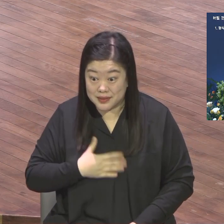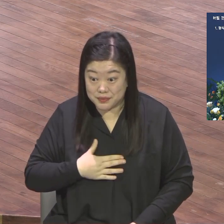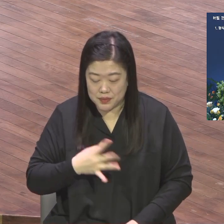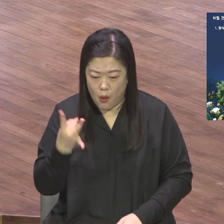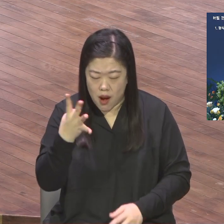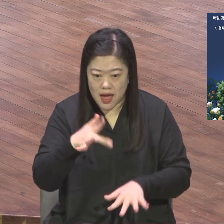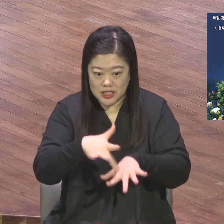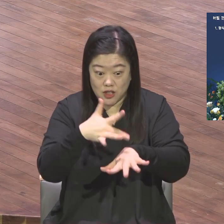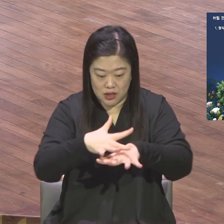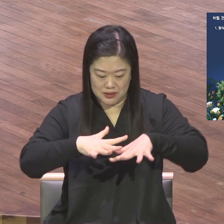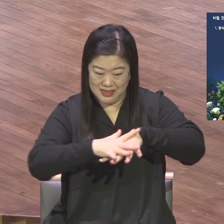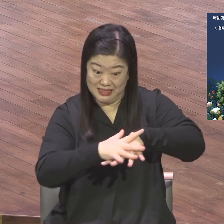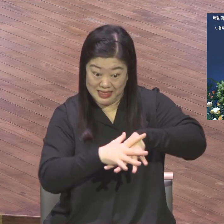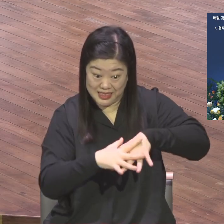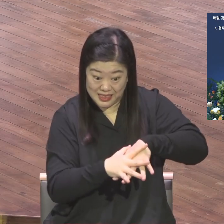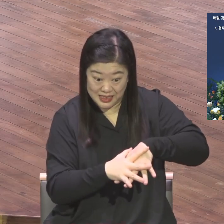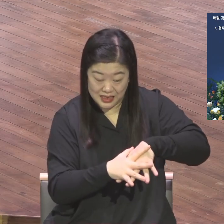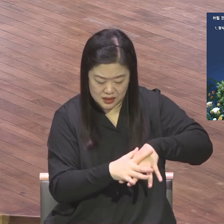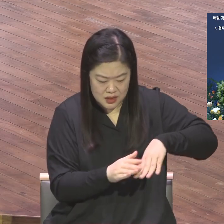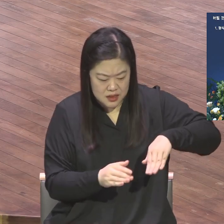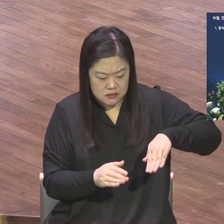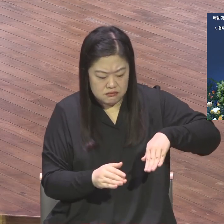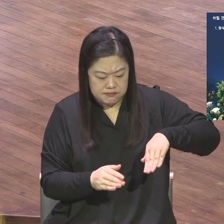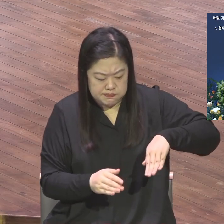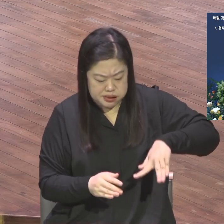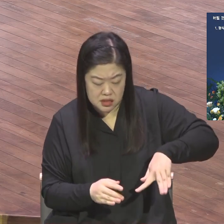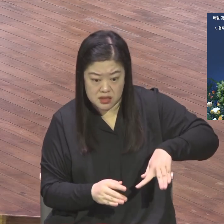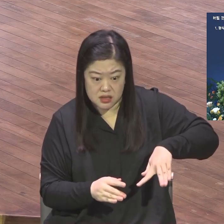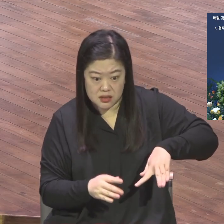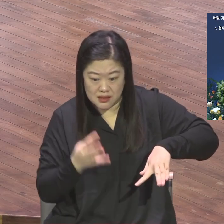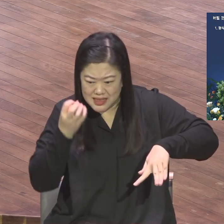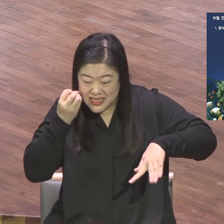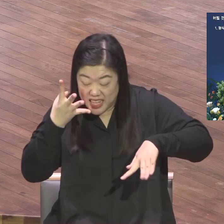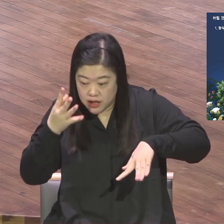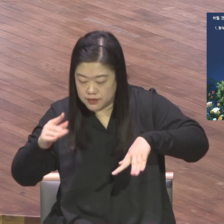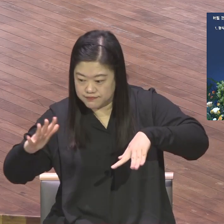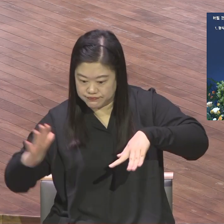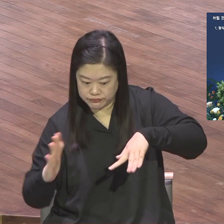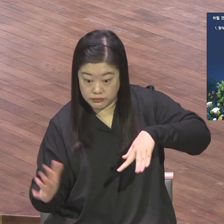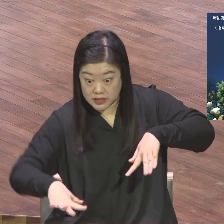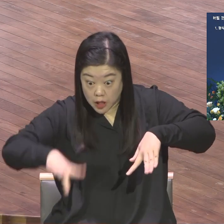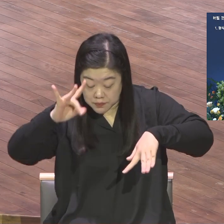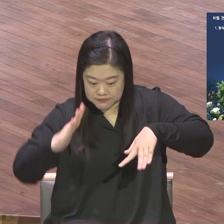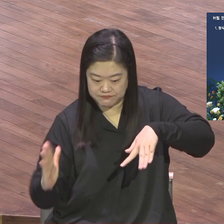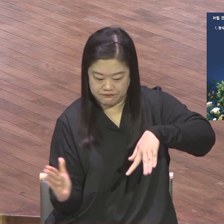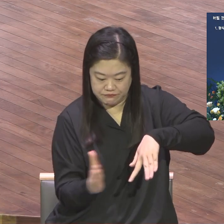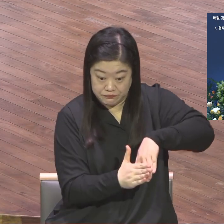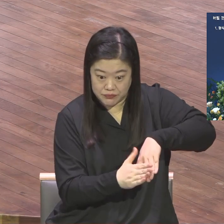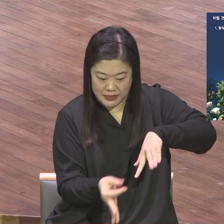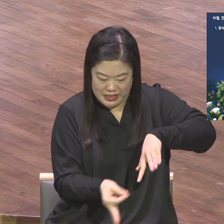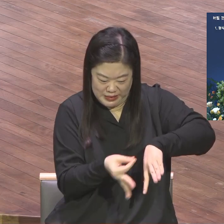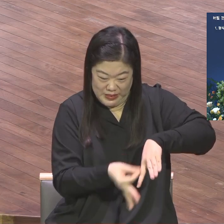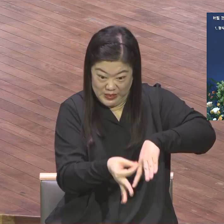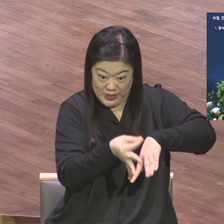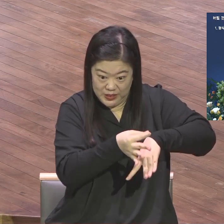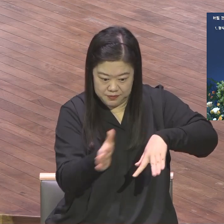헤어진 낡은 옷에다가 생배 조각을 붙이면 평소에는 괜찮아요. 괜찮은데